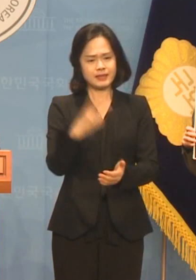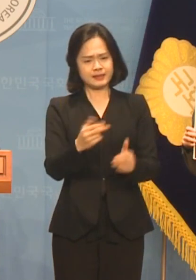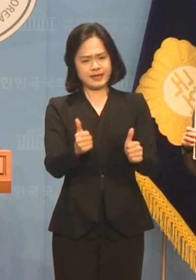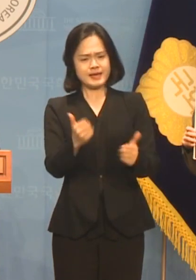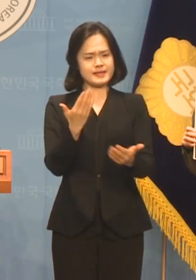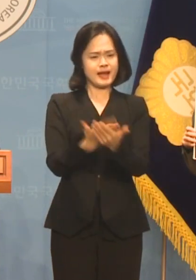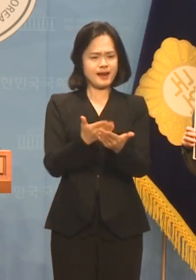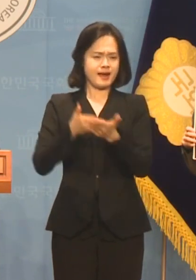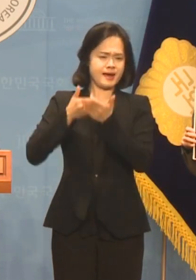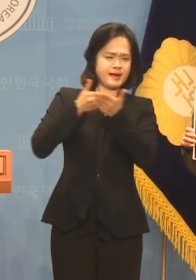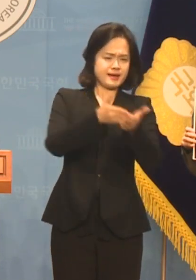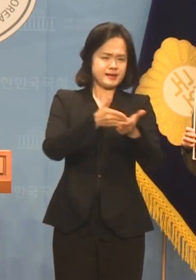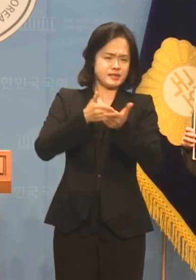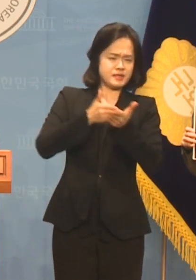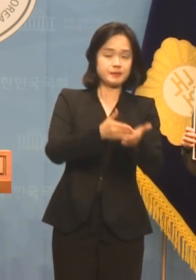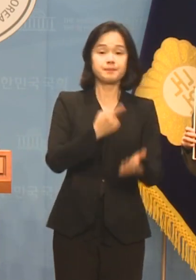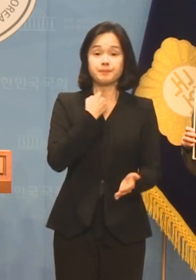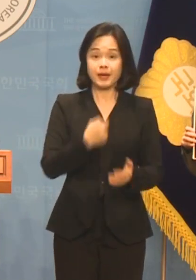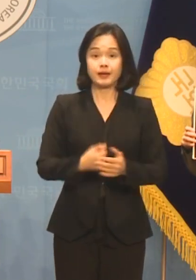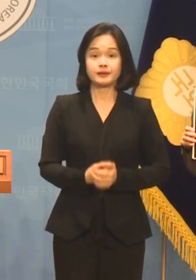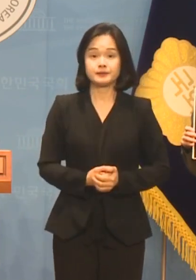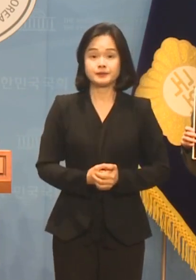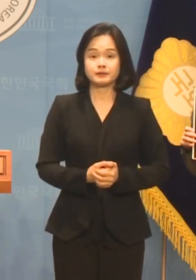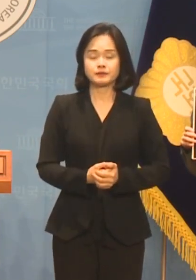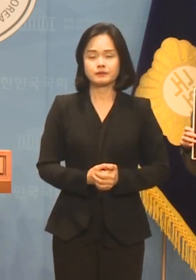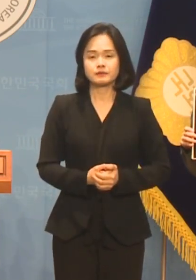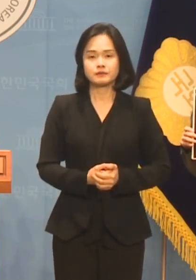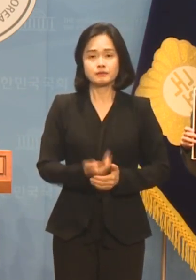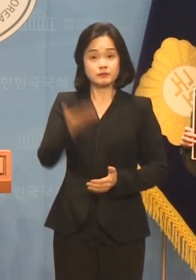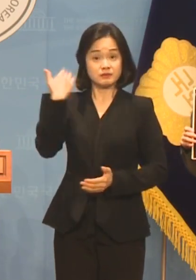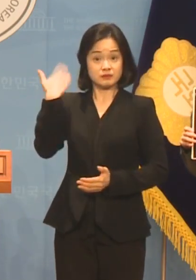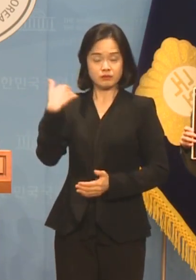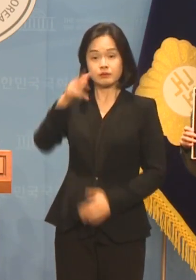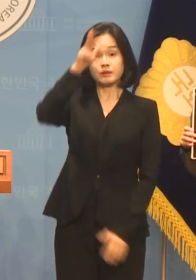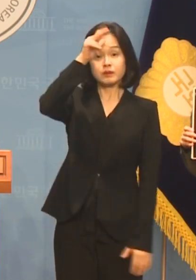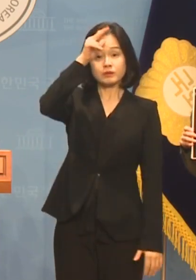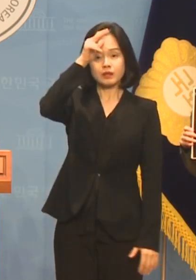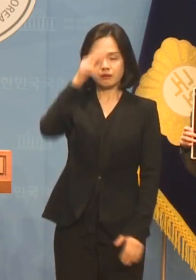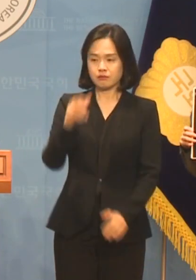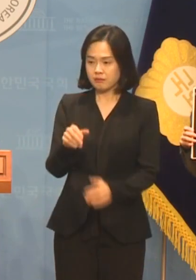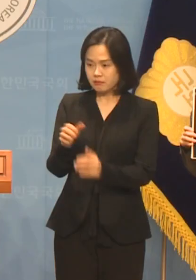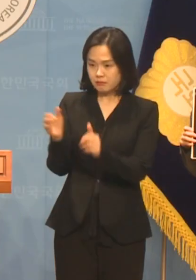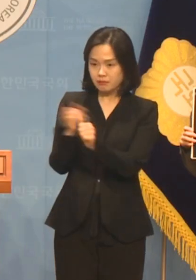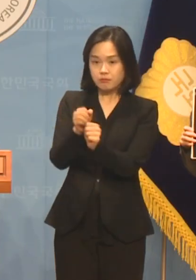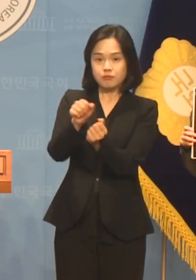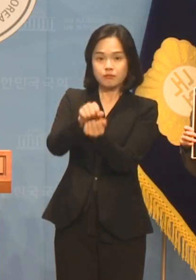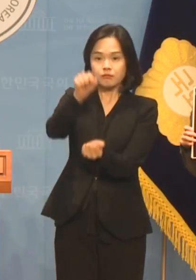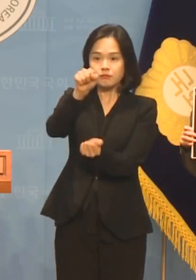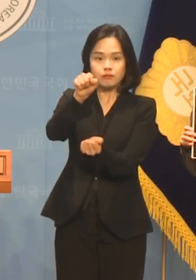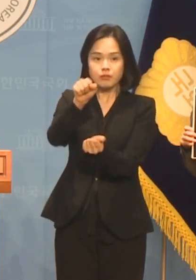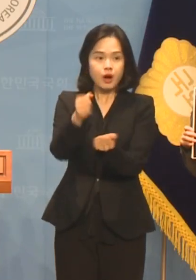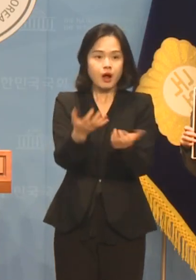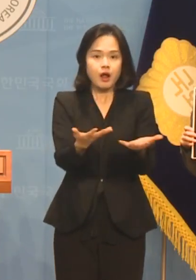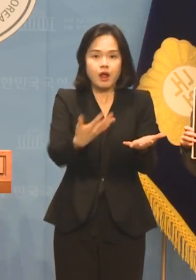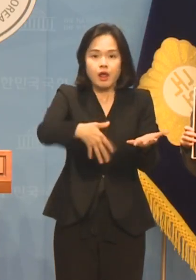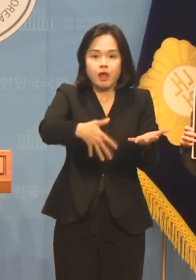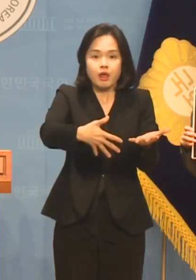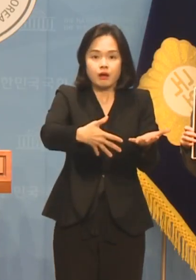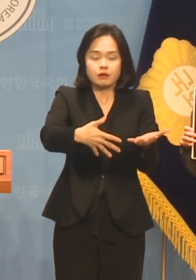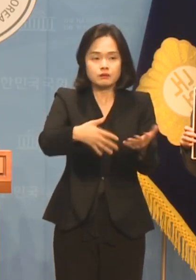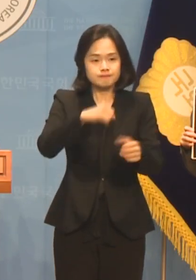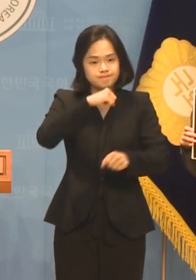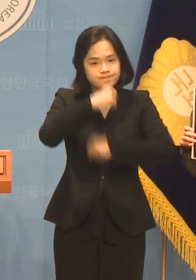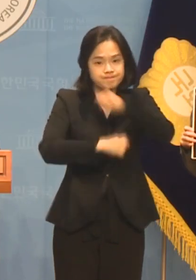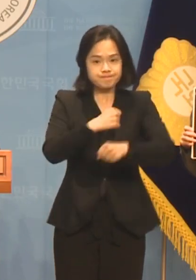영장 발부 없이 김신혜 씨의 집을 압수수색했고 폭행과 가혹행위로 자백을 종용했다는